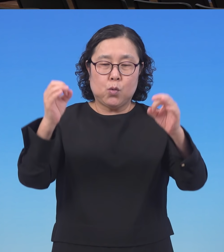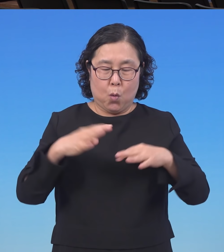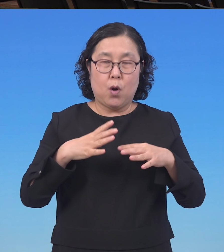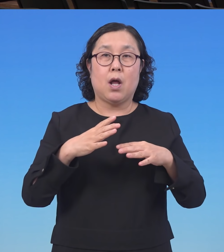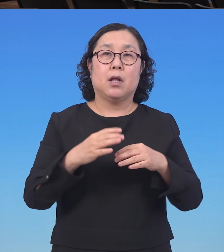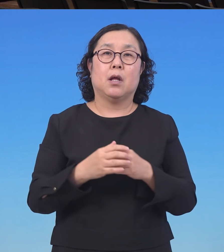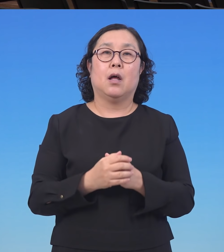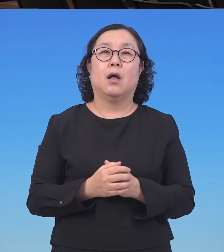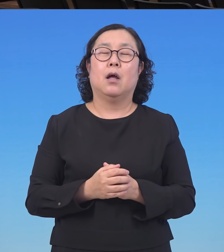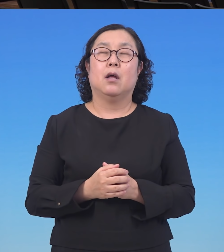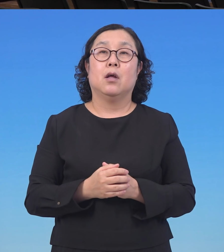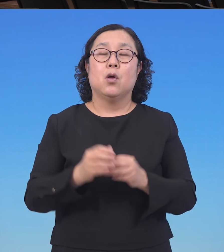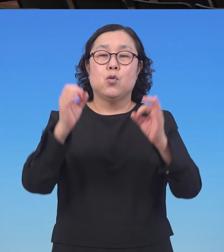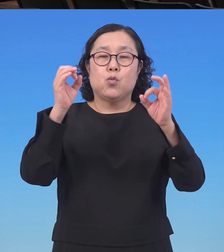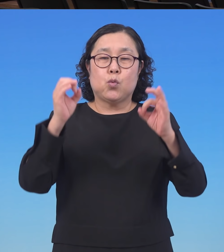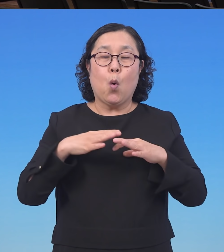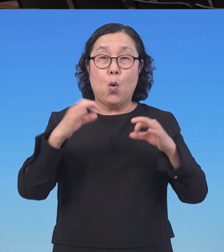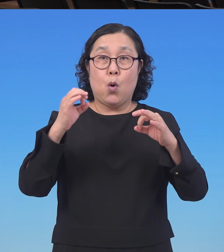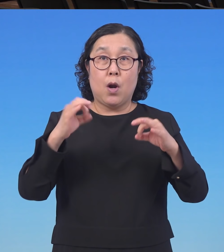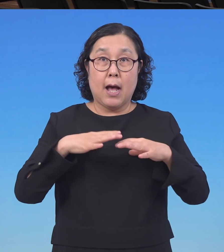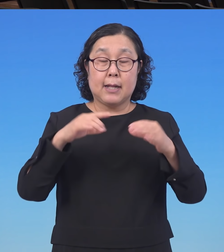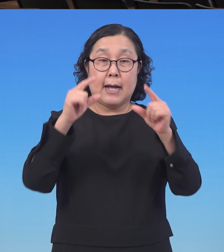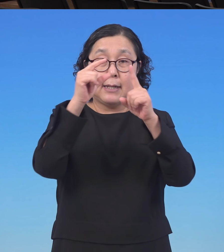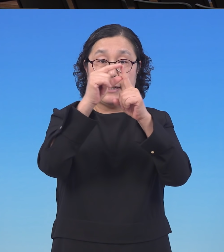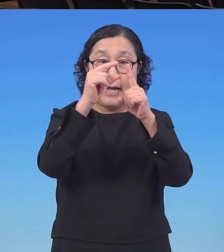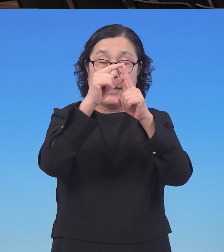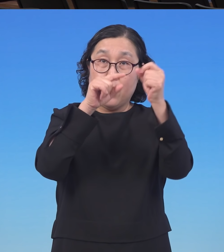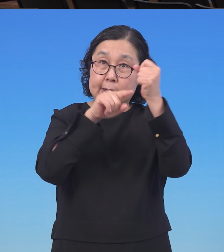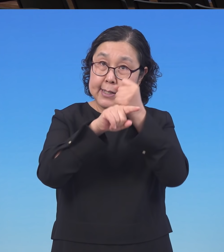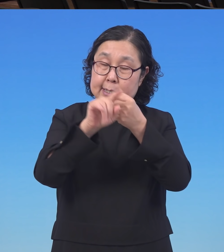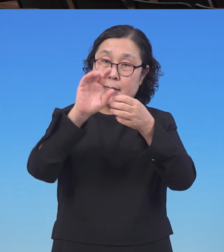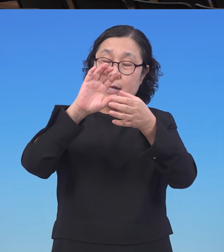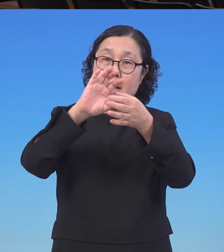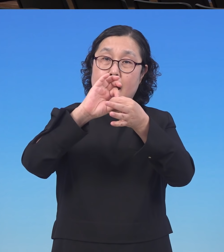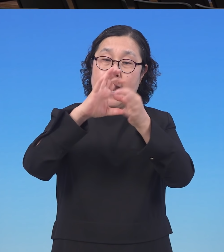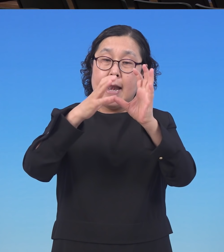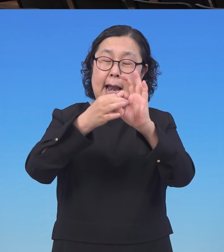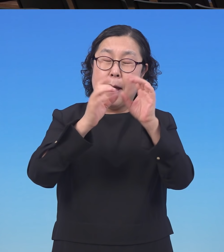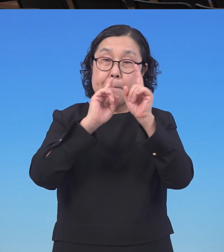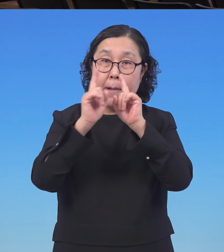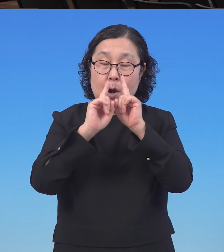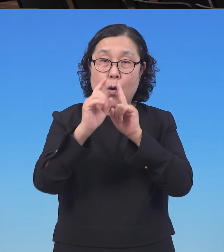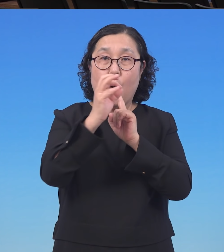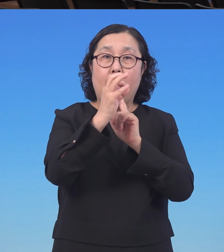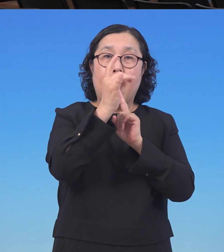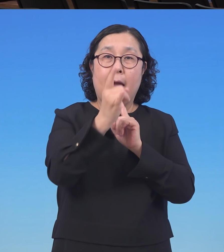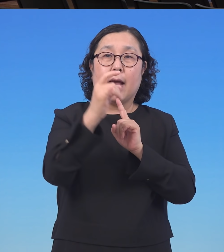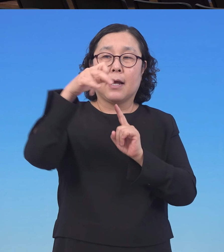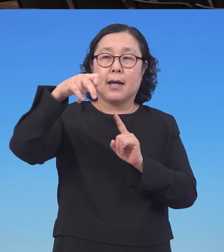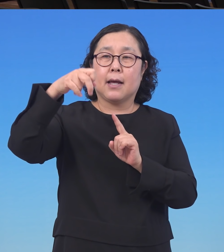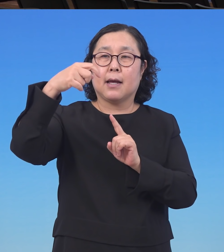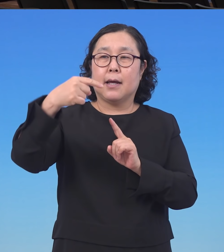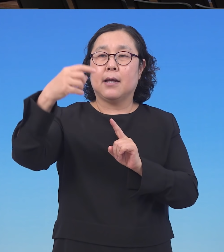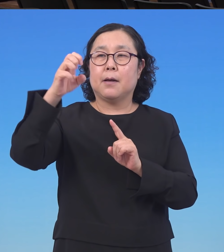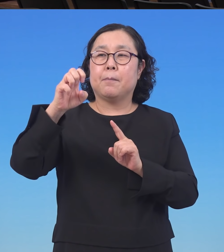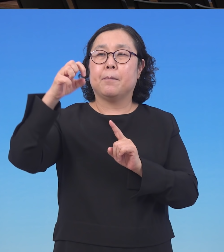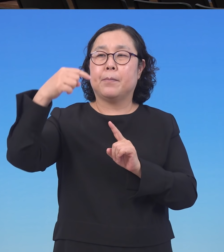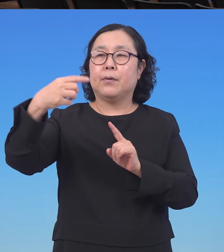교훈에 놀라니, 여기 나오는 이 놀라다라는 이 단어는 헬라어로 에크플레소라는 단어인데요,